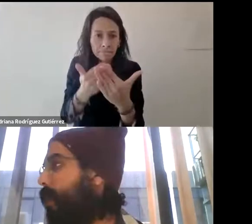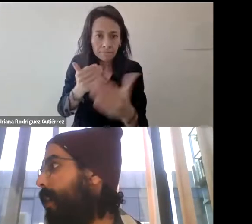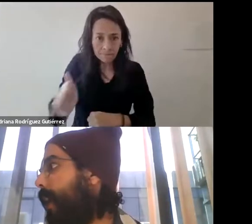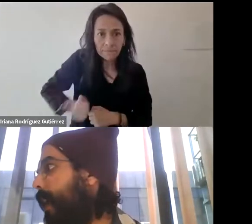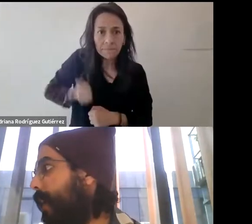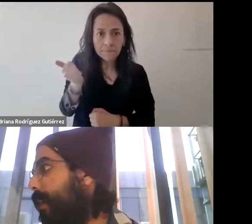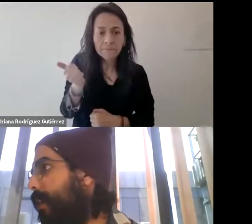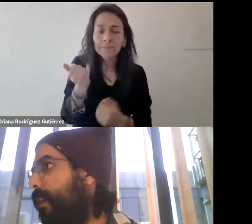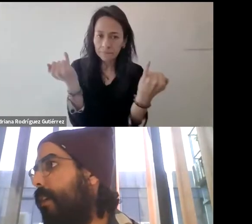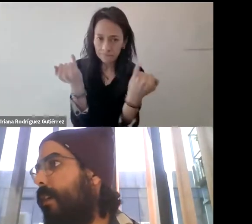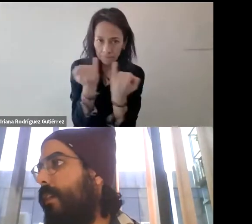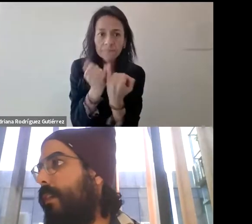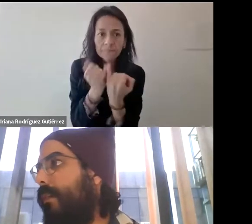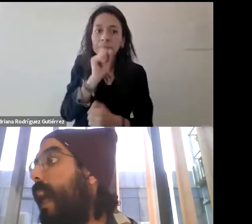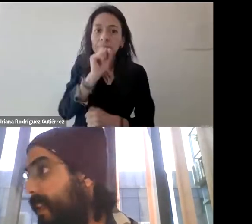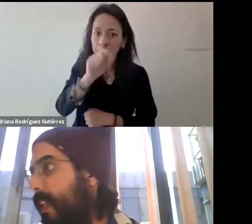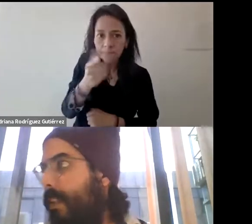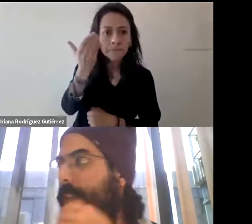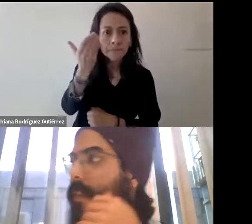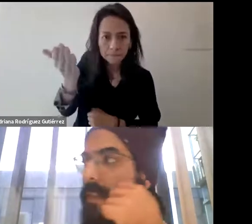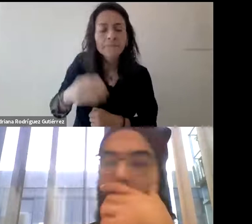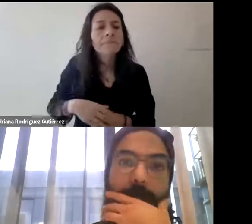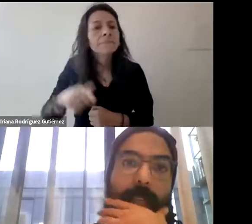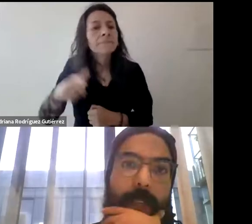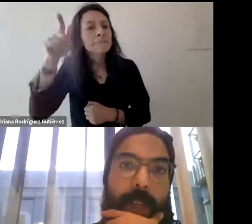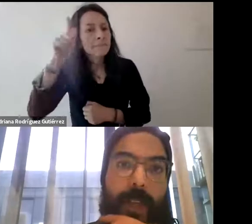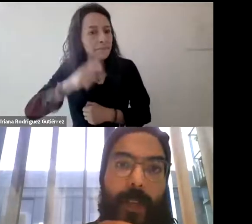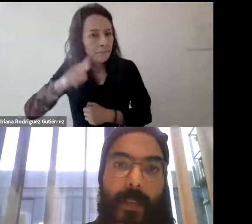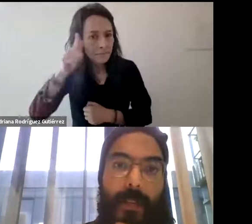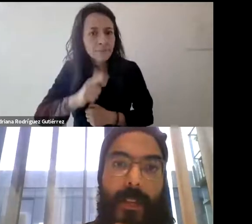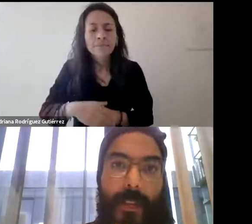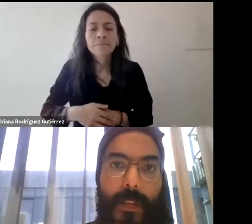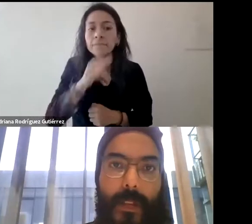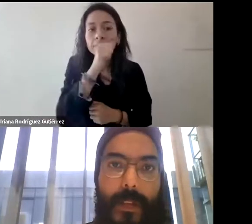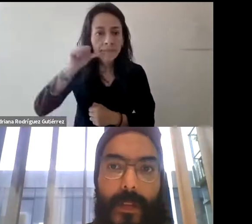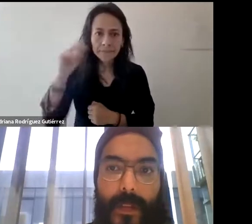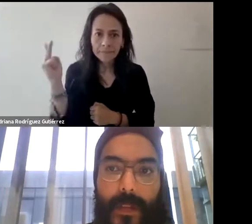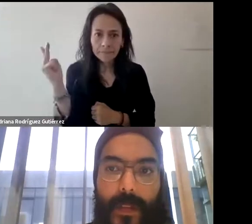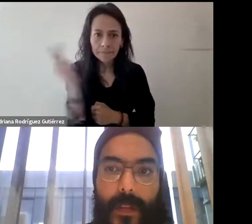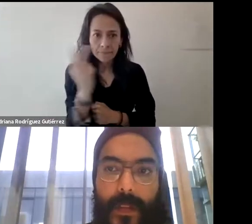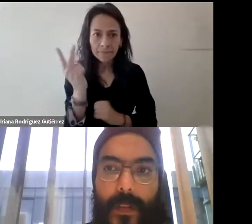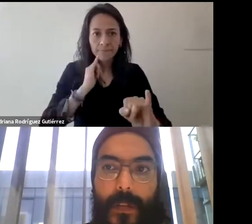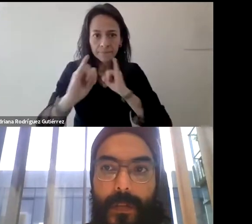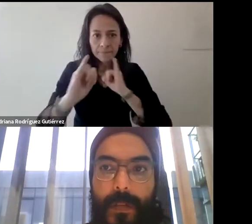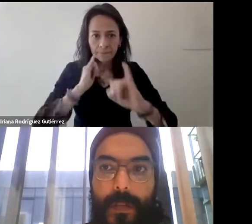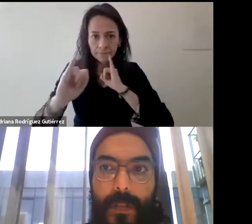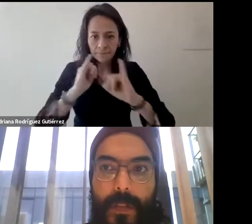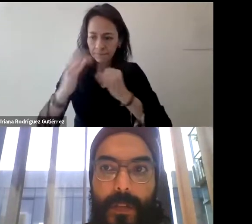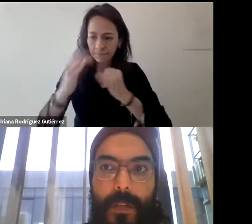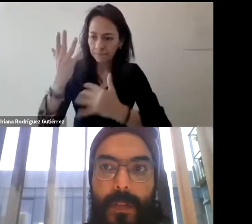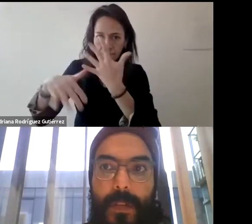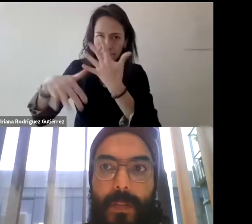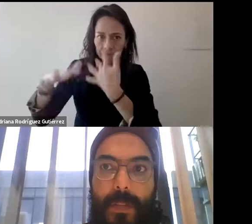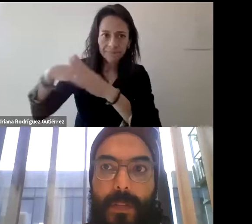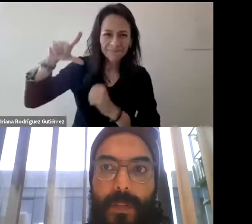agradecerle también a Adriana y a Laura, las intérpretes de lengua de señas